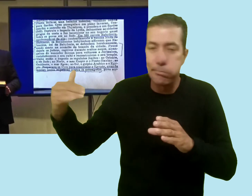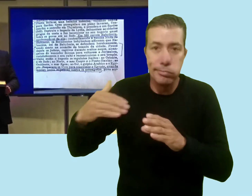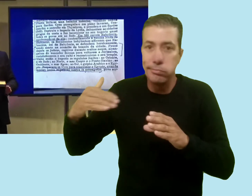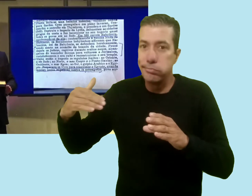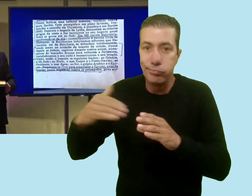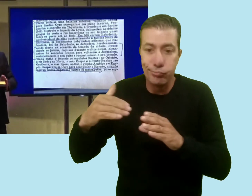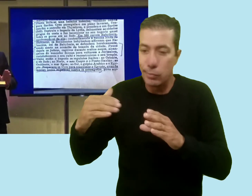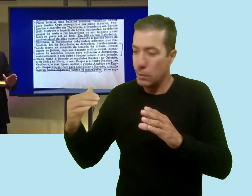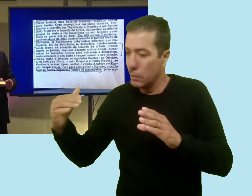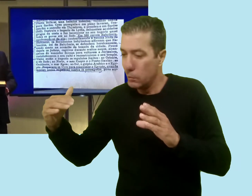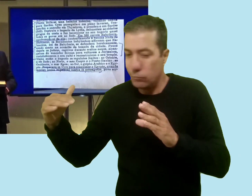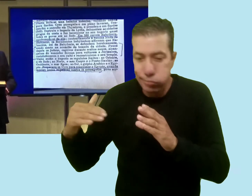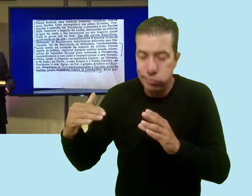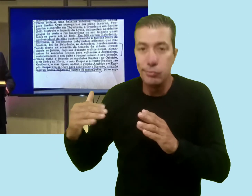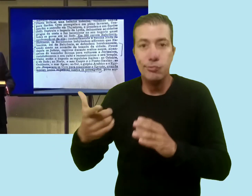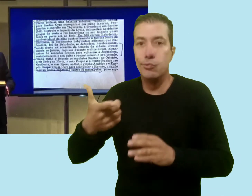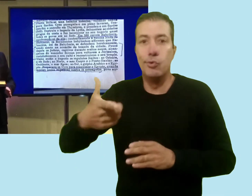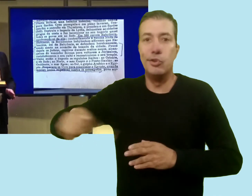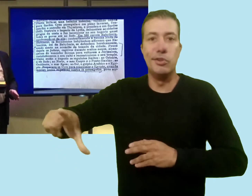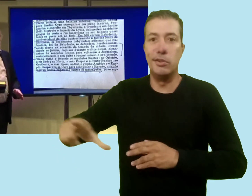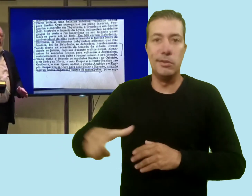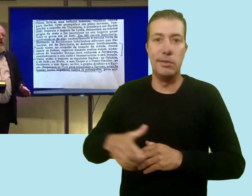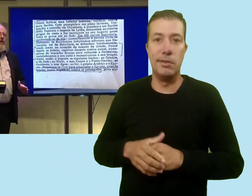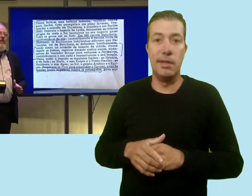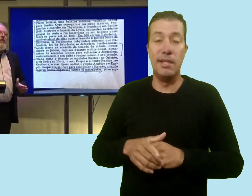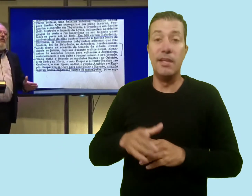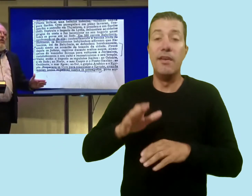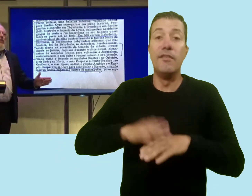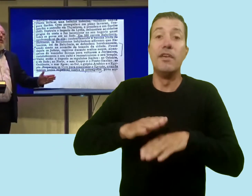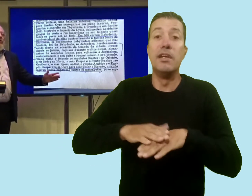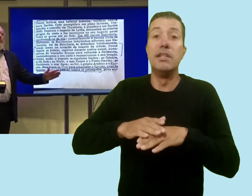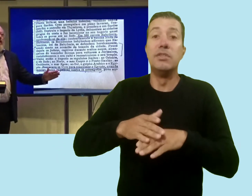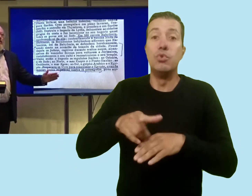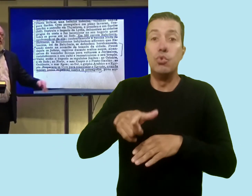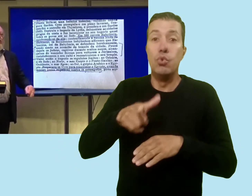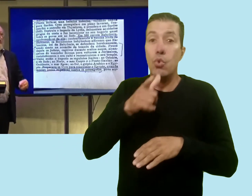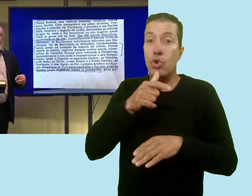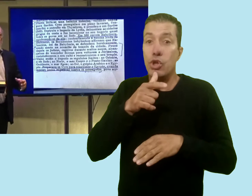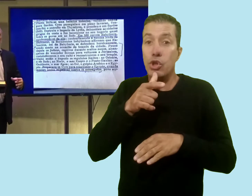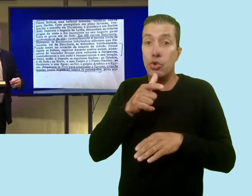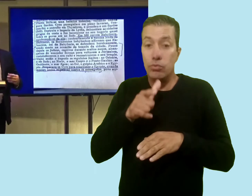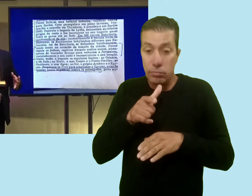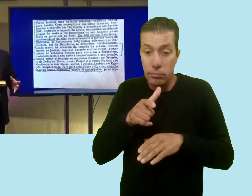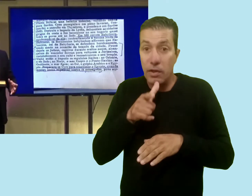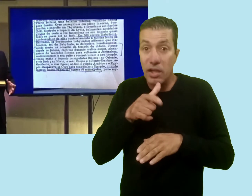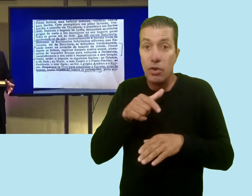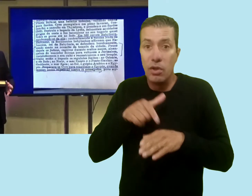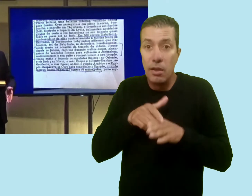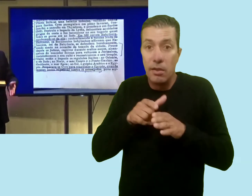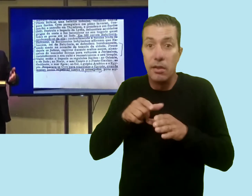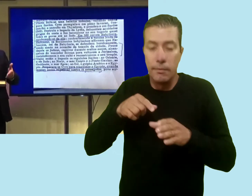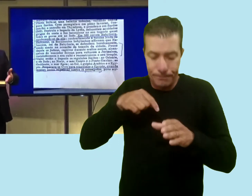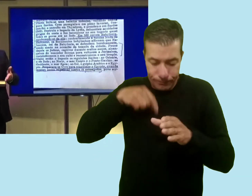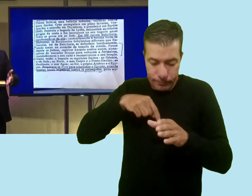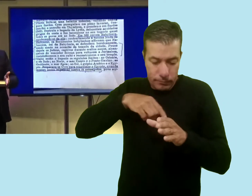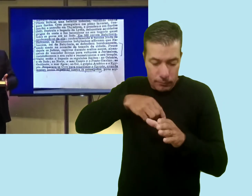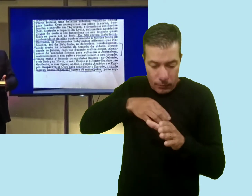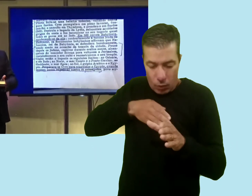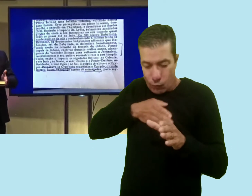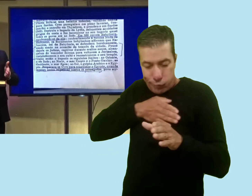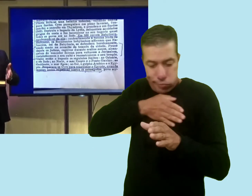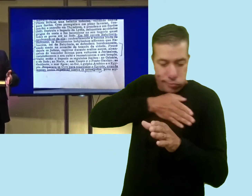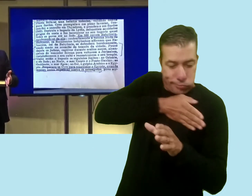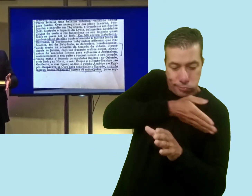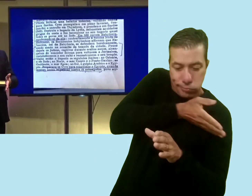lá, até que ele fez uma coisa muito simples. Ele desviou o rio Eufrates, ele secou o rio. Então, até este